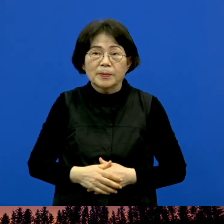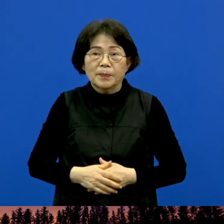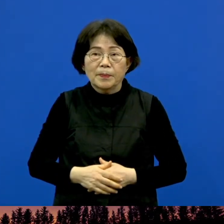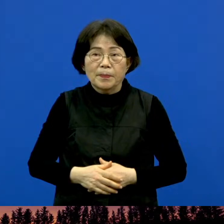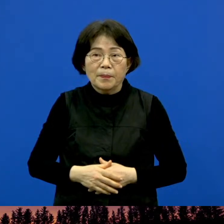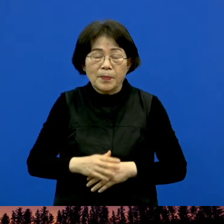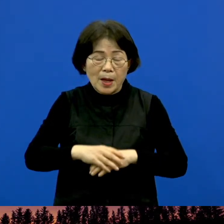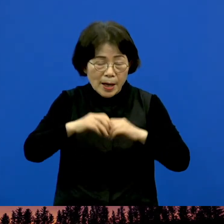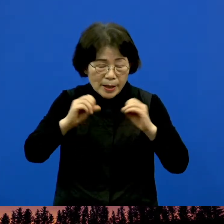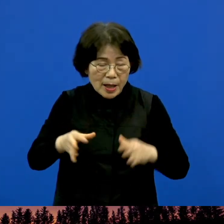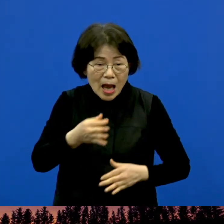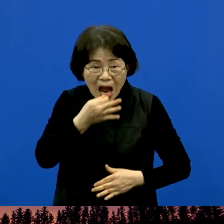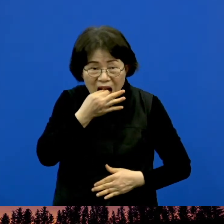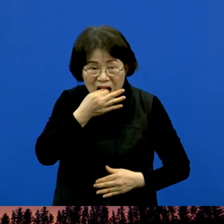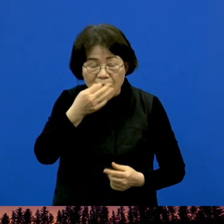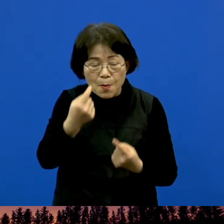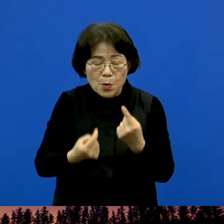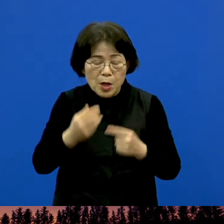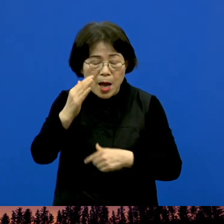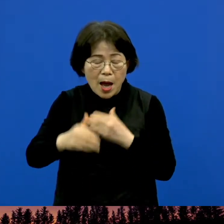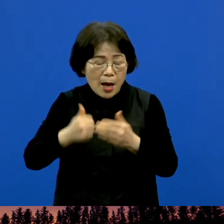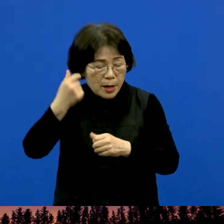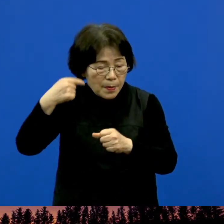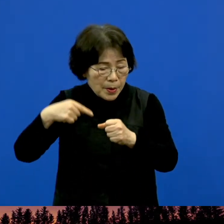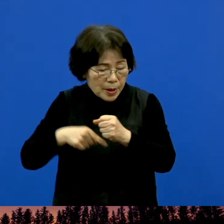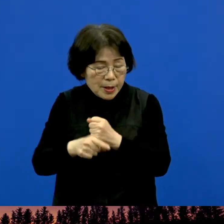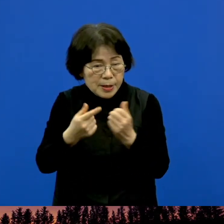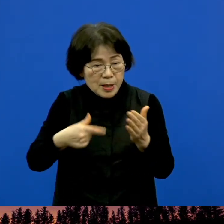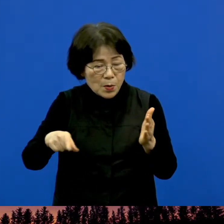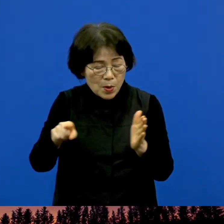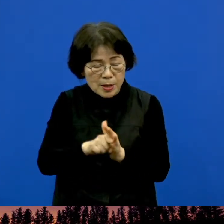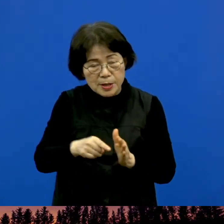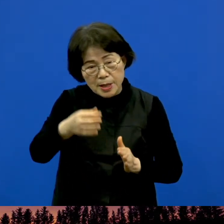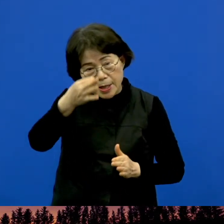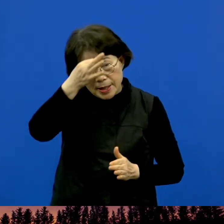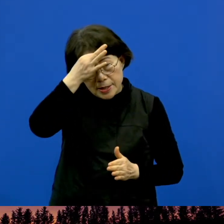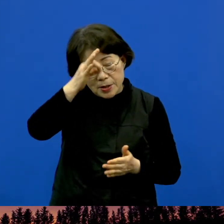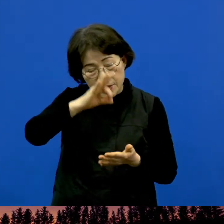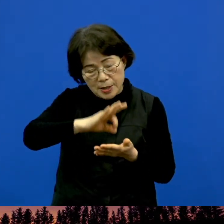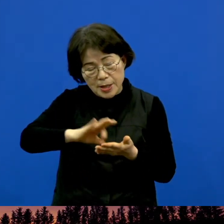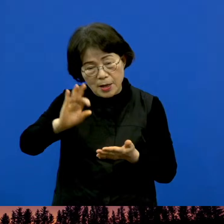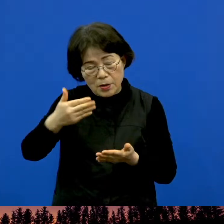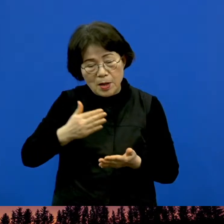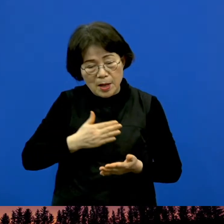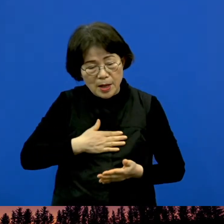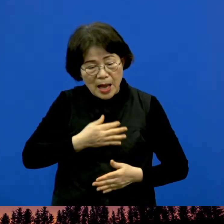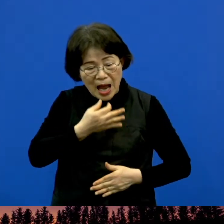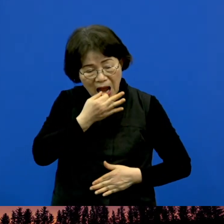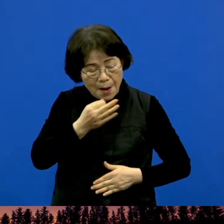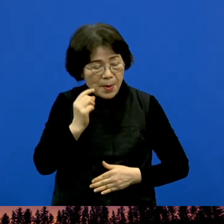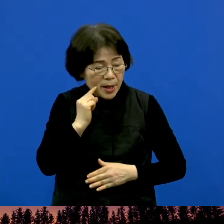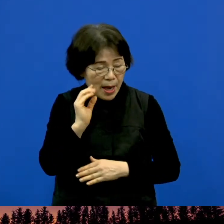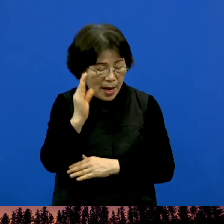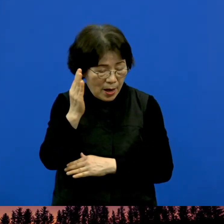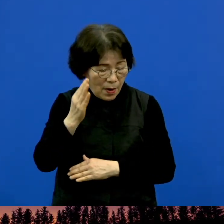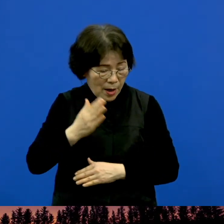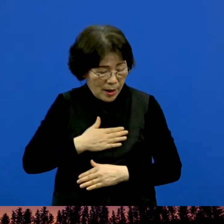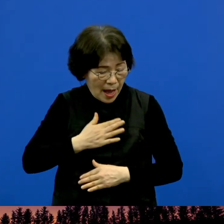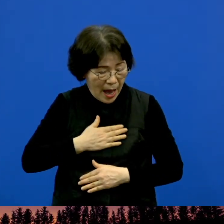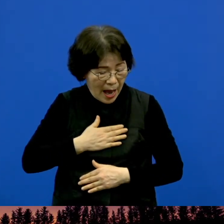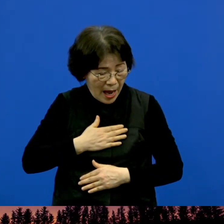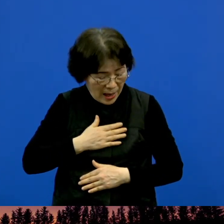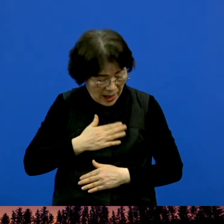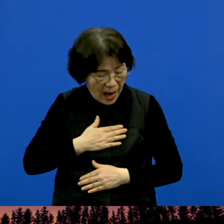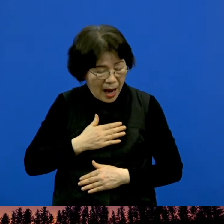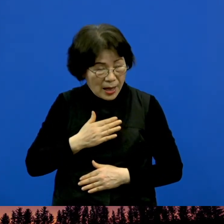헛된 야망보다 하나님의 뜻을 위해서 우리의 직업과 재능이 쓰여져야 된다. 내 야망, 내 영광, my business.